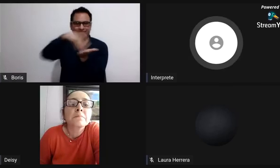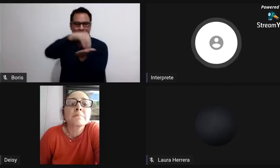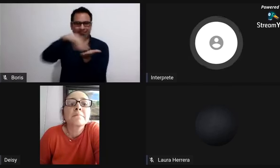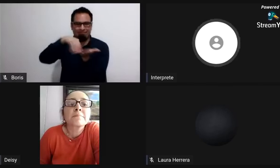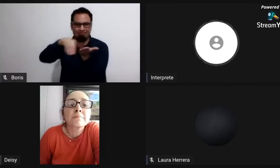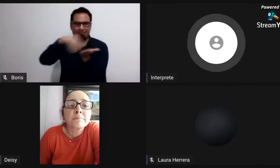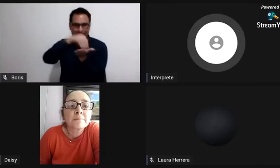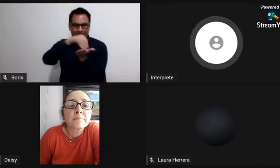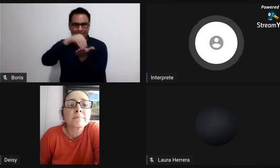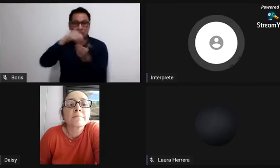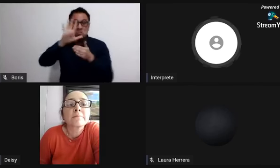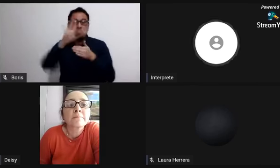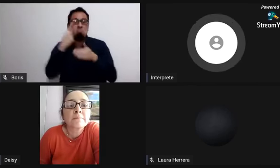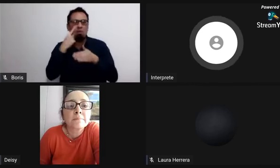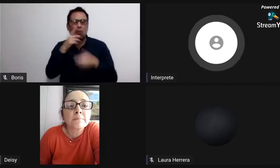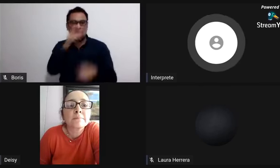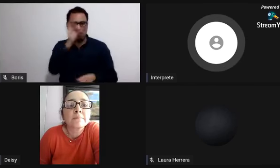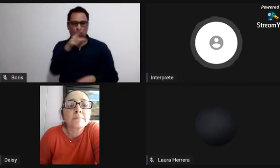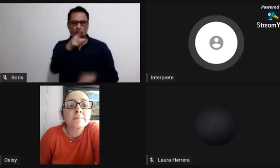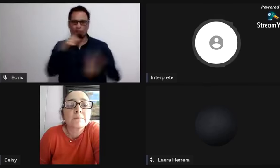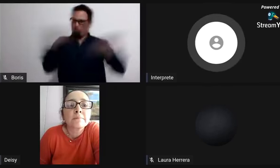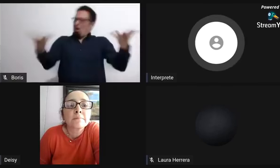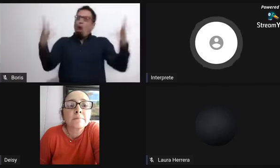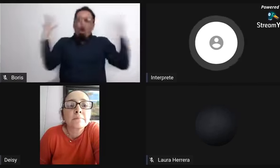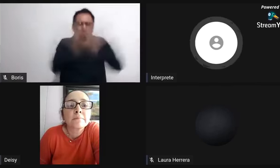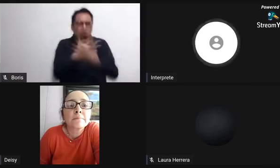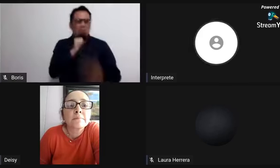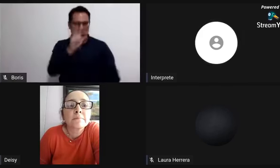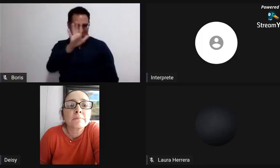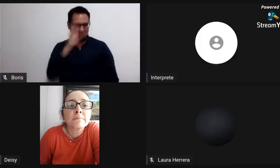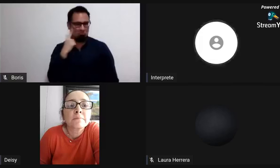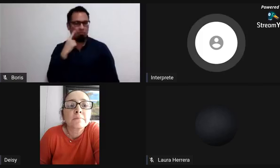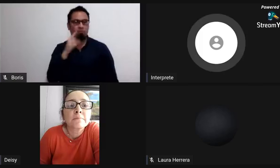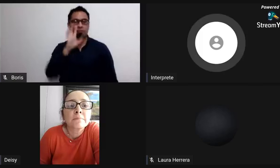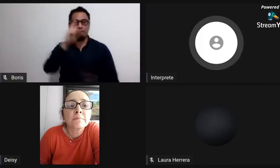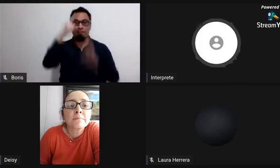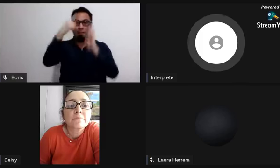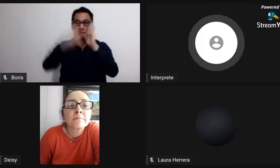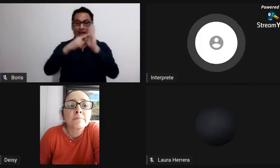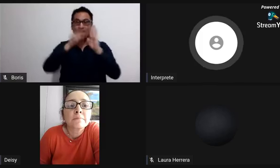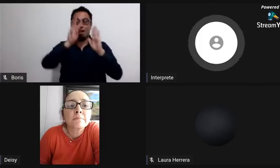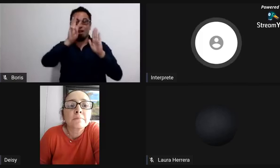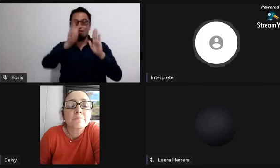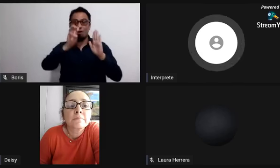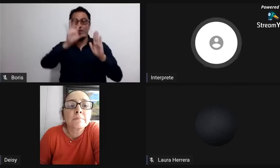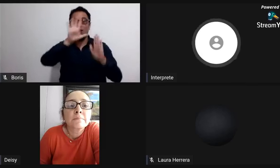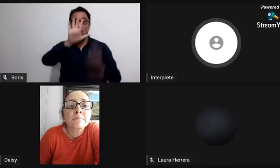Gran Colombia empieza a ser federalista. Entonces digamos, pero ¿cómo así? ¿Qué confusión?